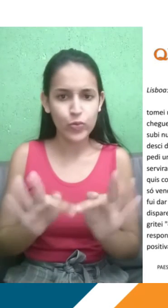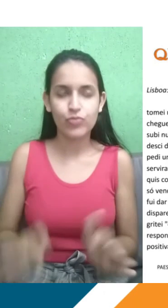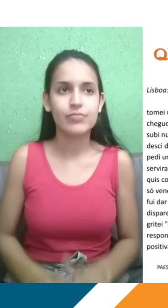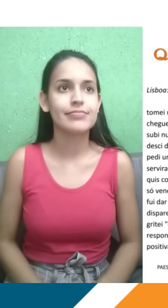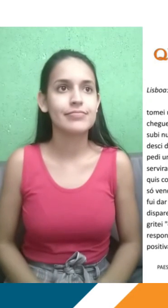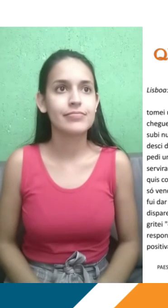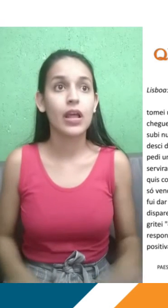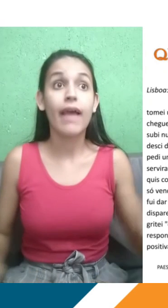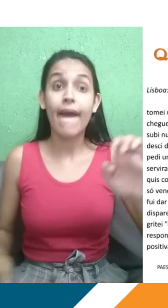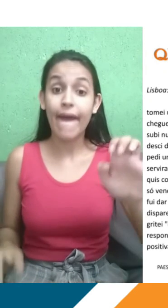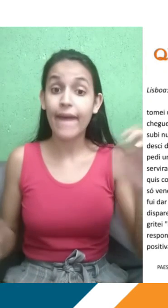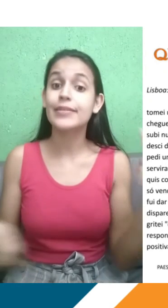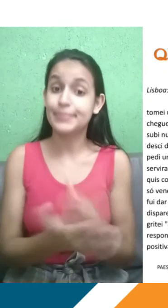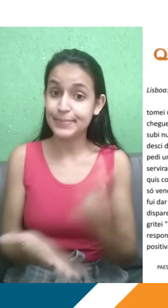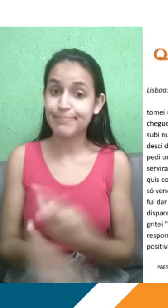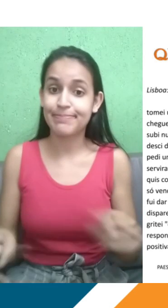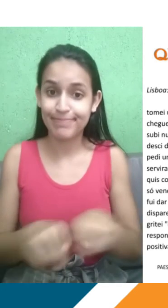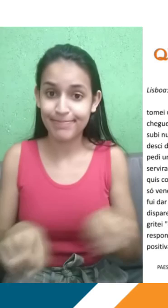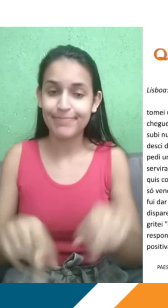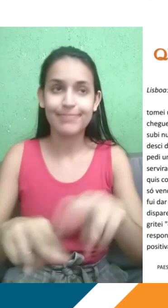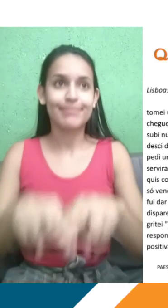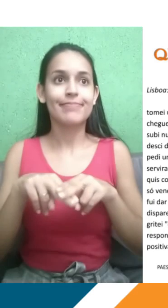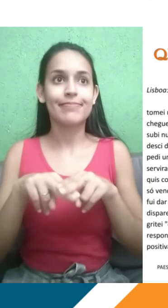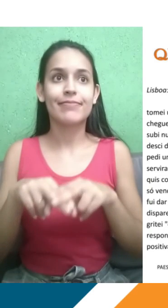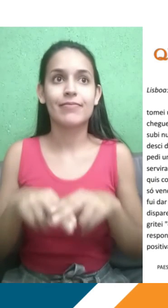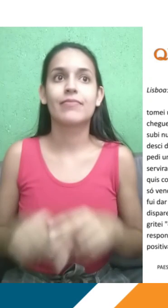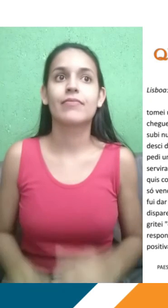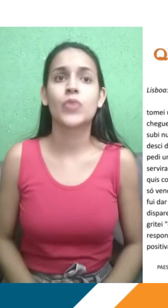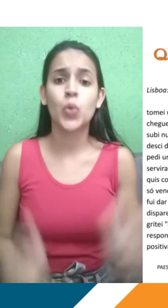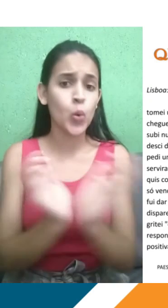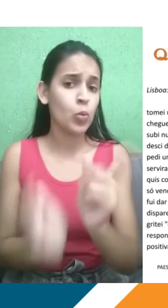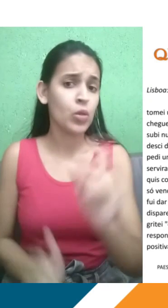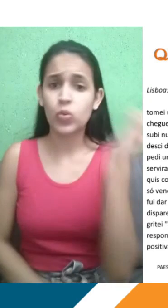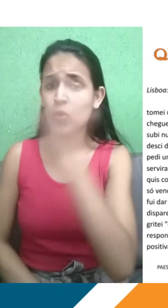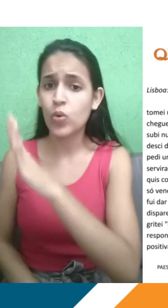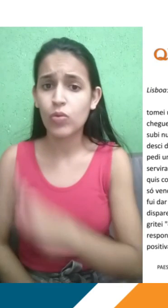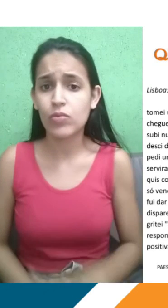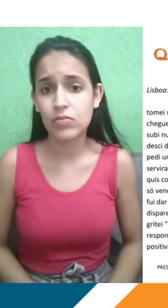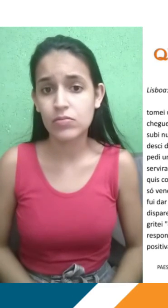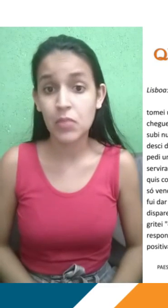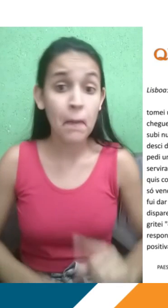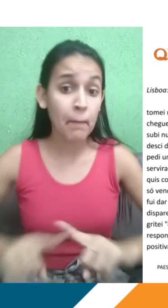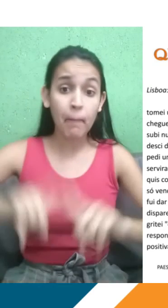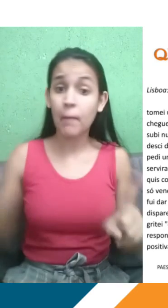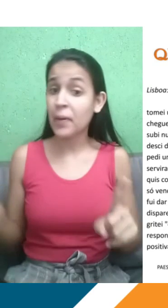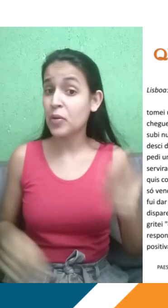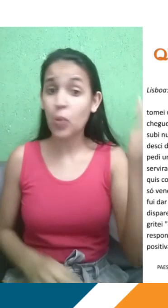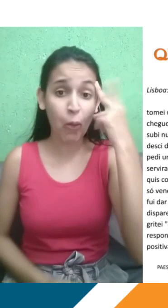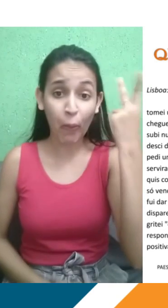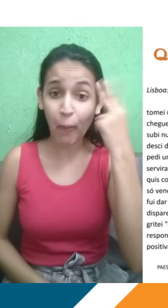Questão 4, Enem de 2016. Lisboa, aventuras. Tomei um expresso, cheguei